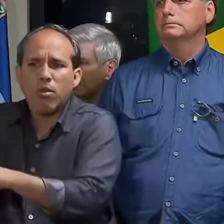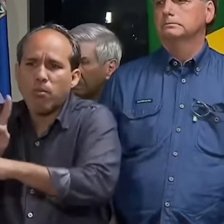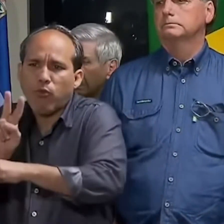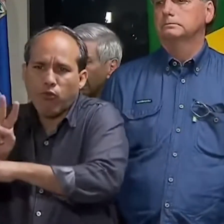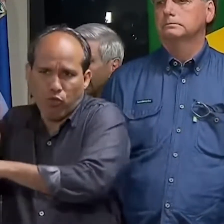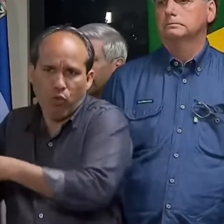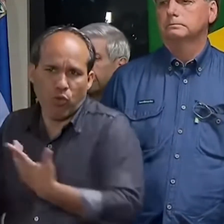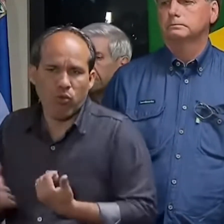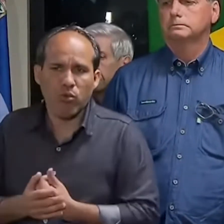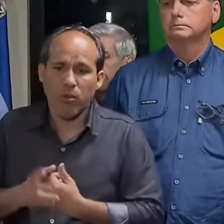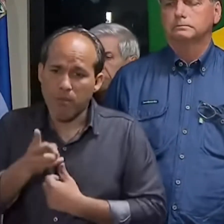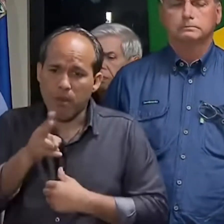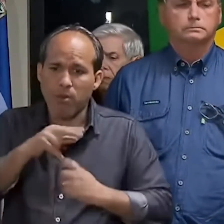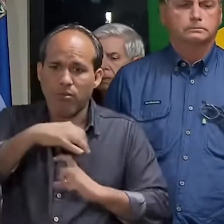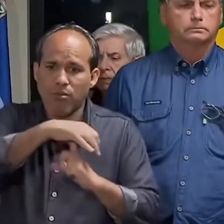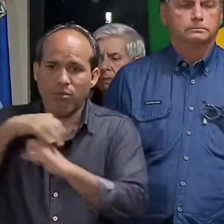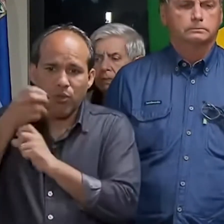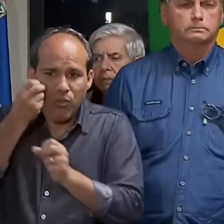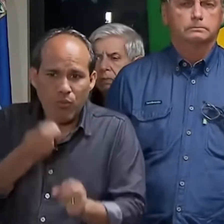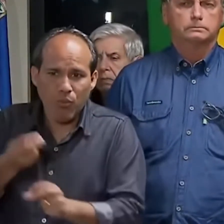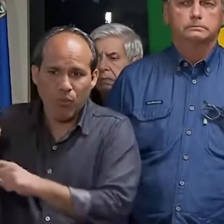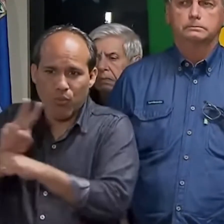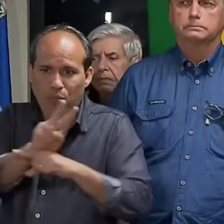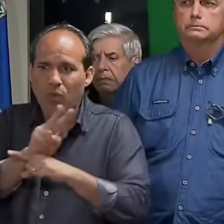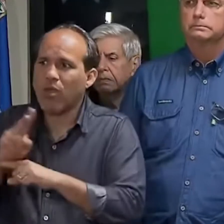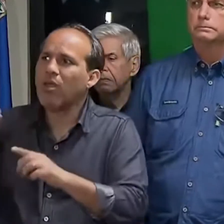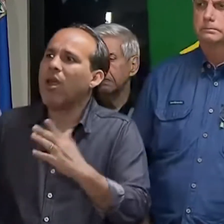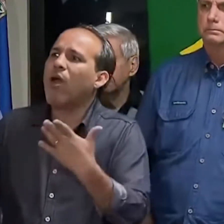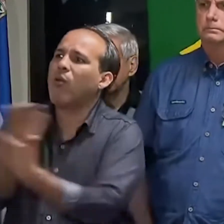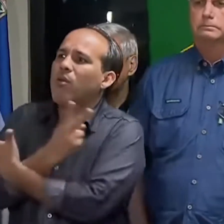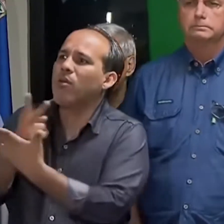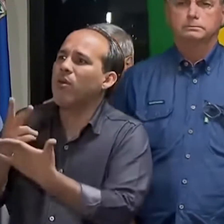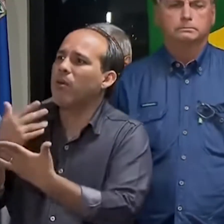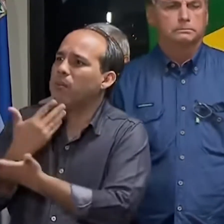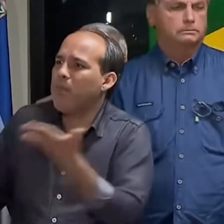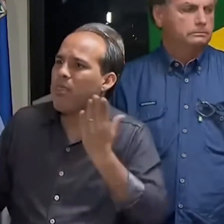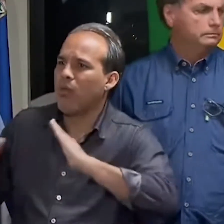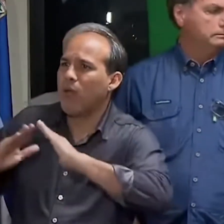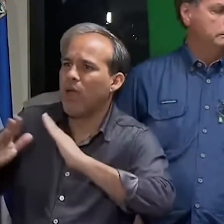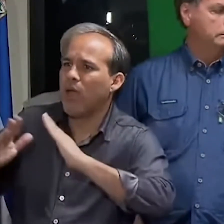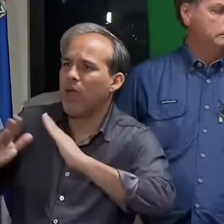exame lançamentos que atendem a todos que estão desabrigados e desalojados nesse momento